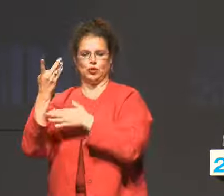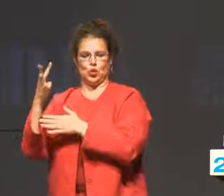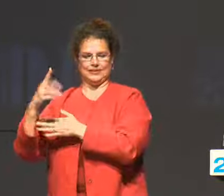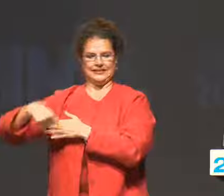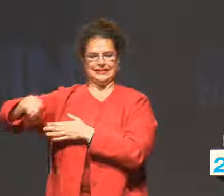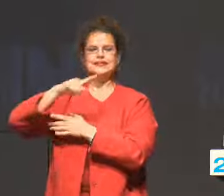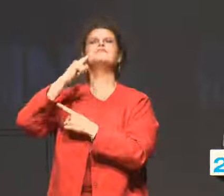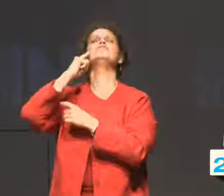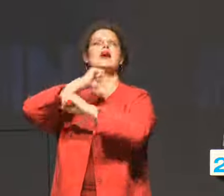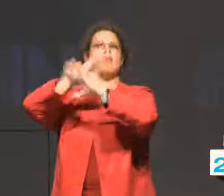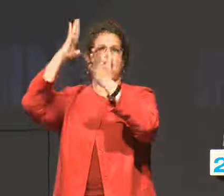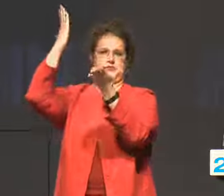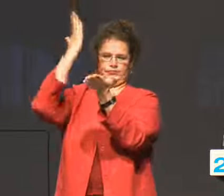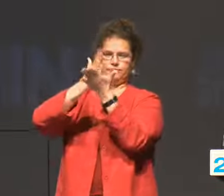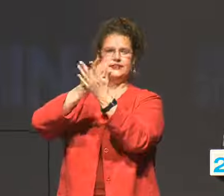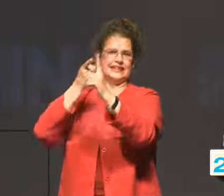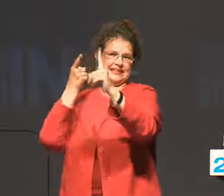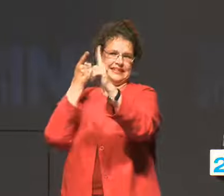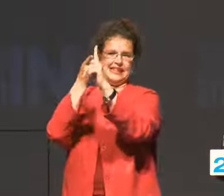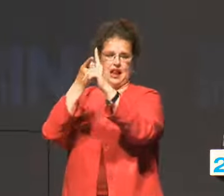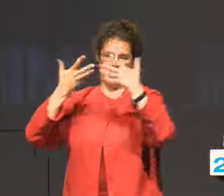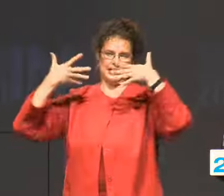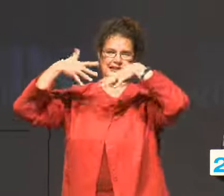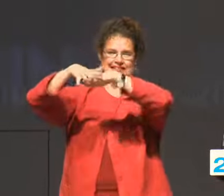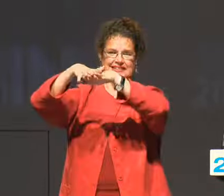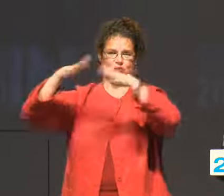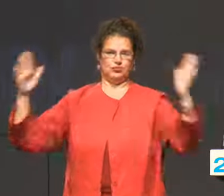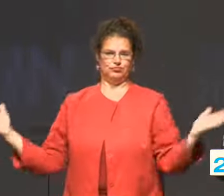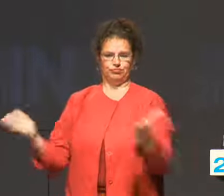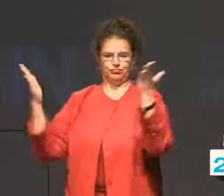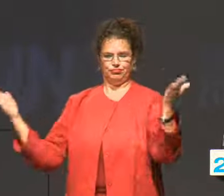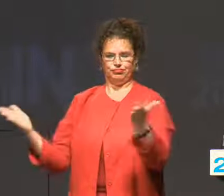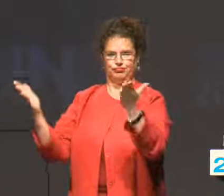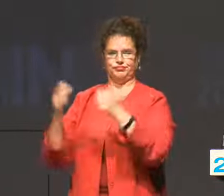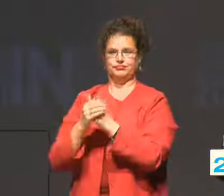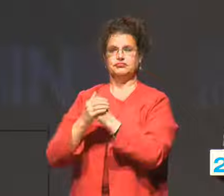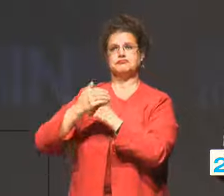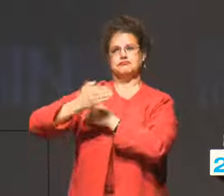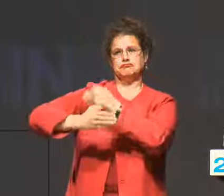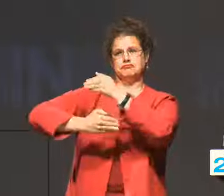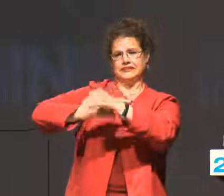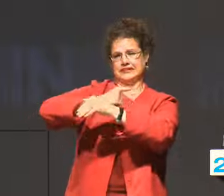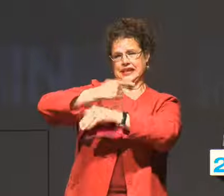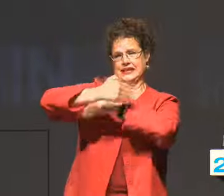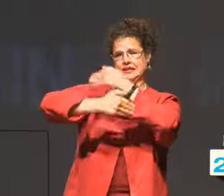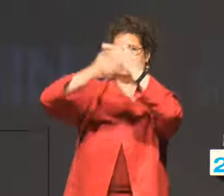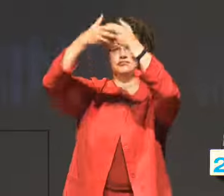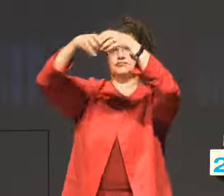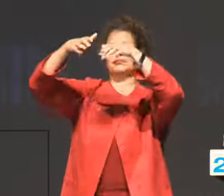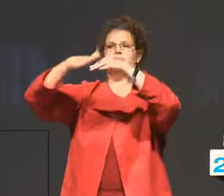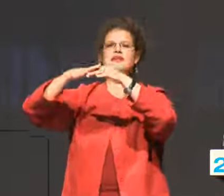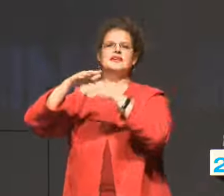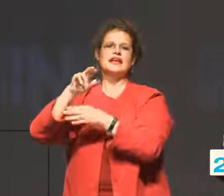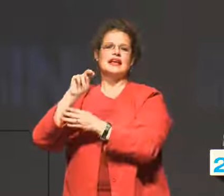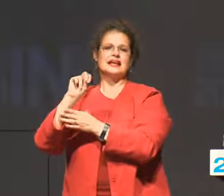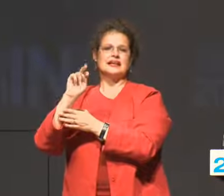die Erziehungsdirektorenkonferenz, hat 1994 dann sich zum Ziel gesetzt, diese Erklärung